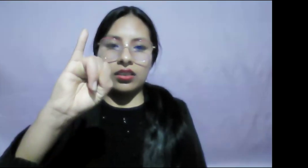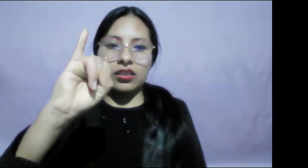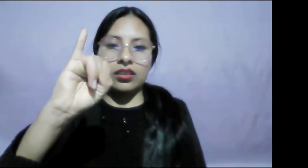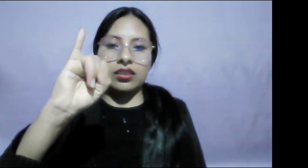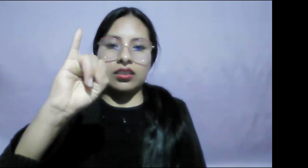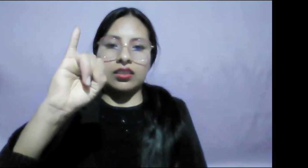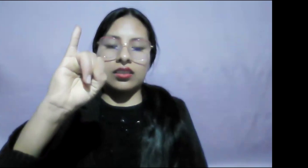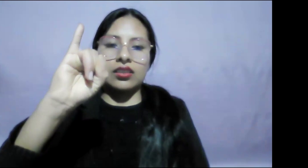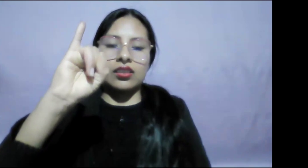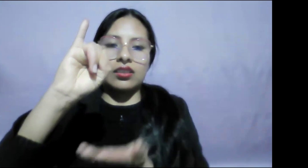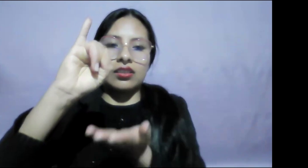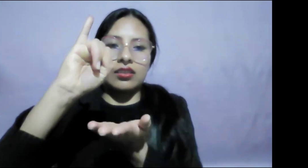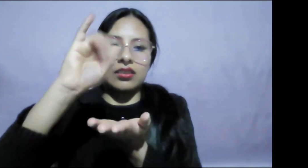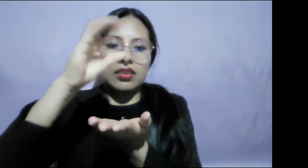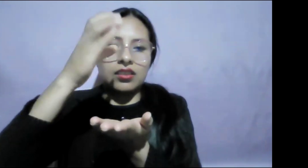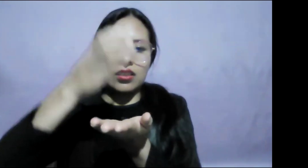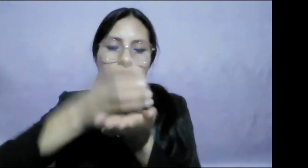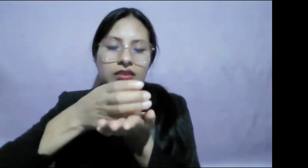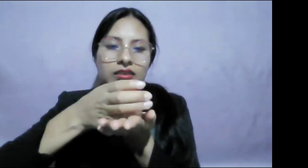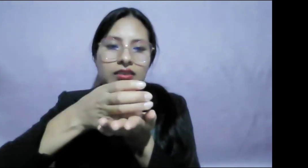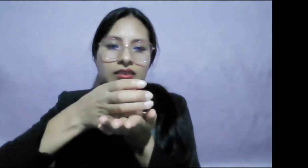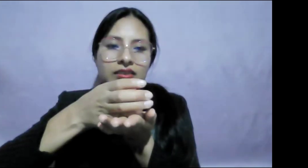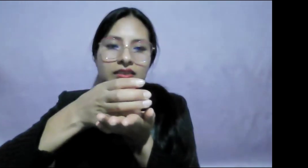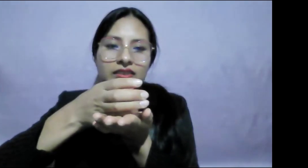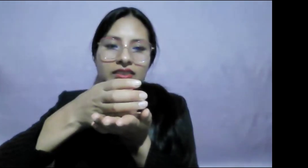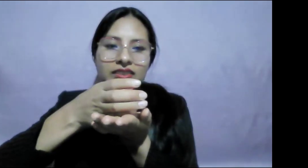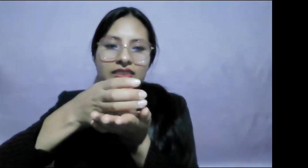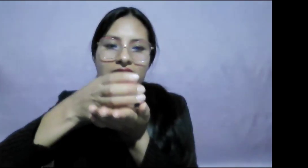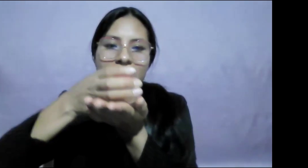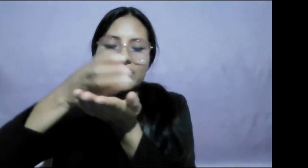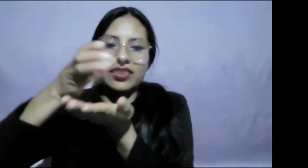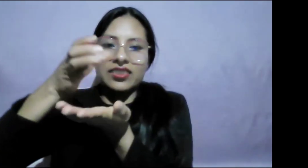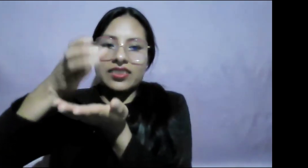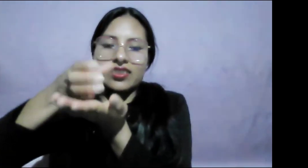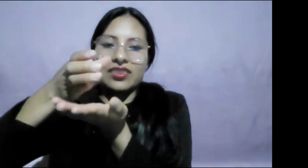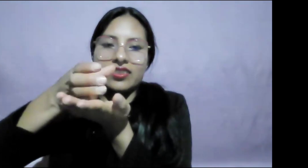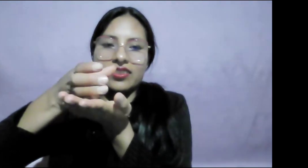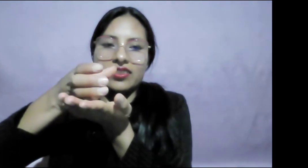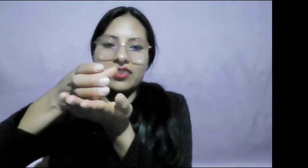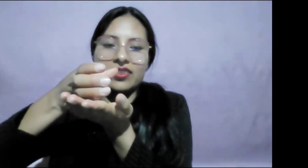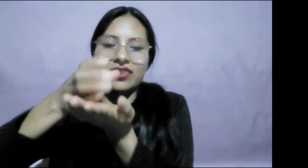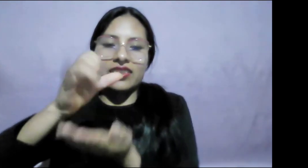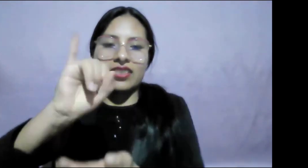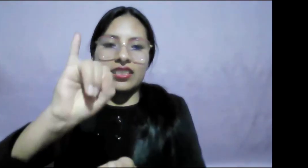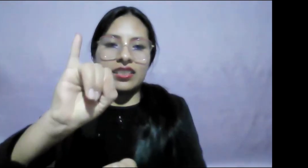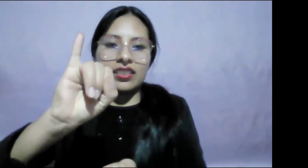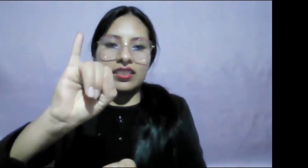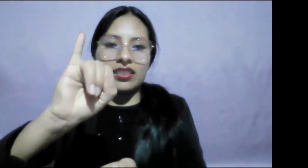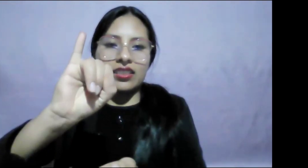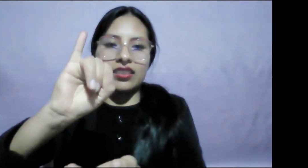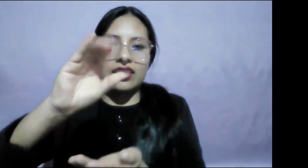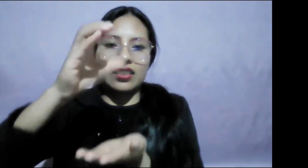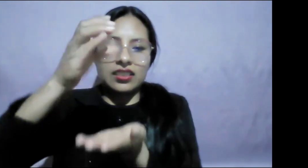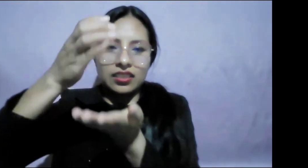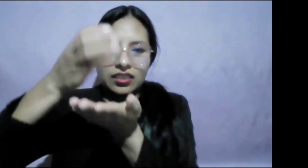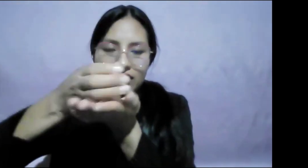ica algunos lo deletrean porque en realidad pues es chiquito pero otros hacen I y como que el vaso no como que